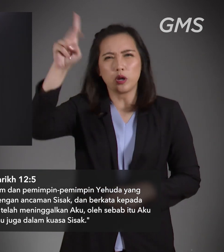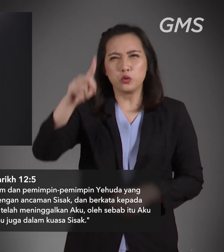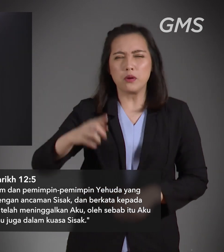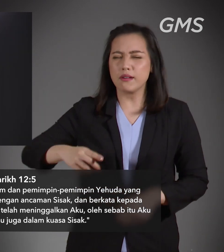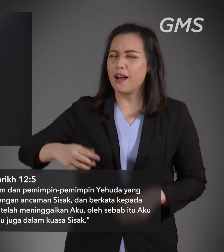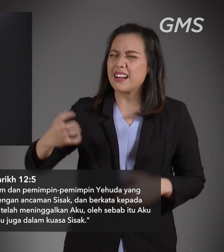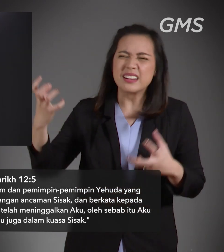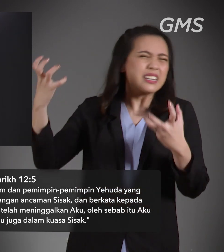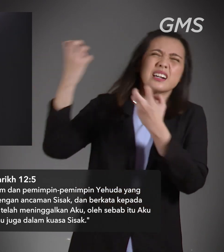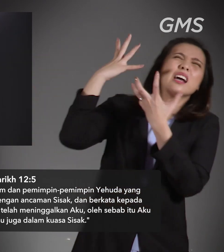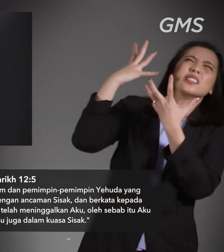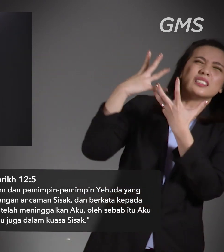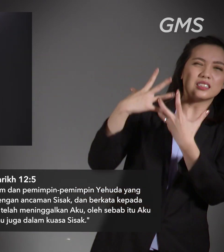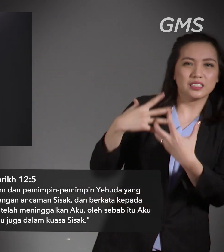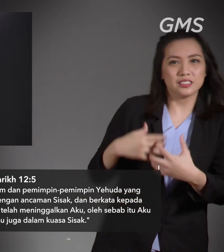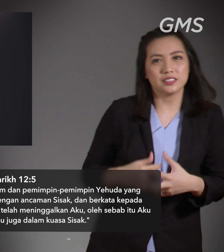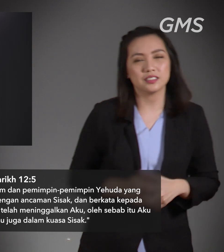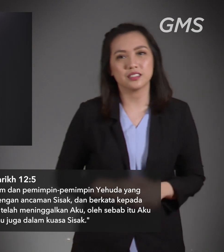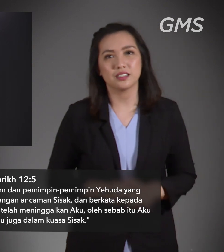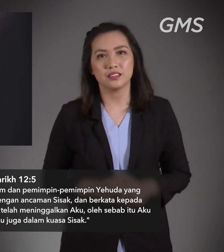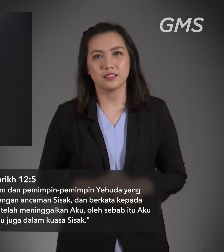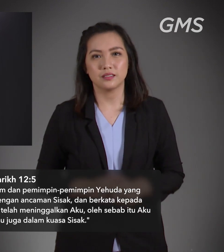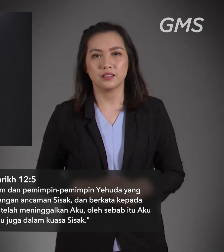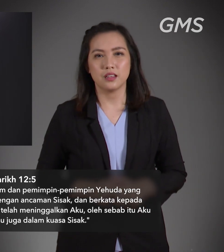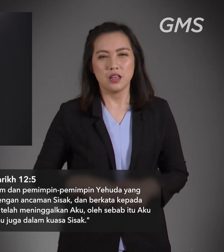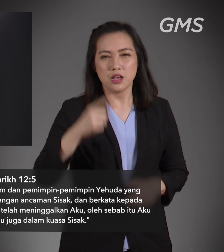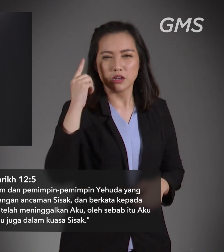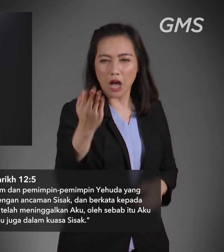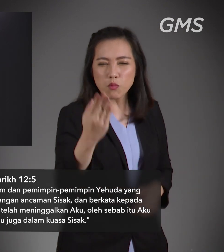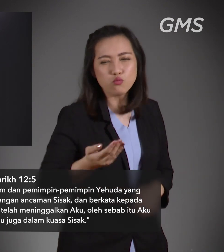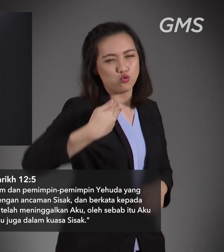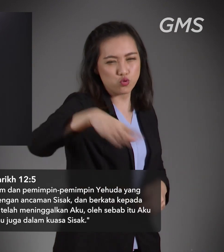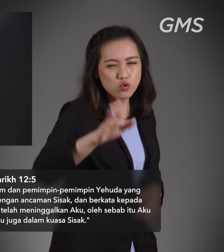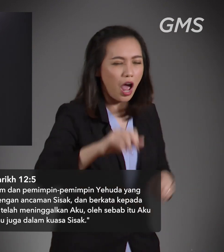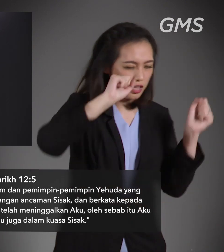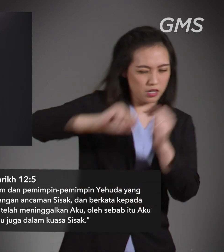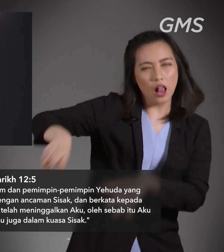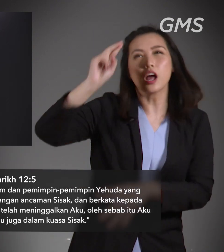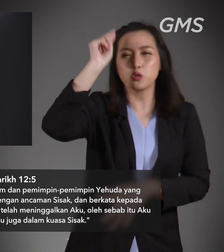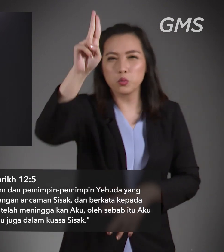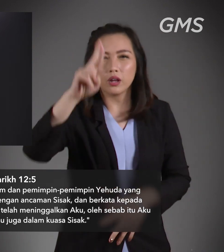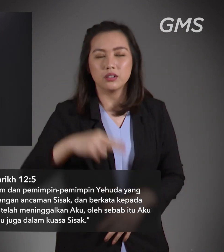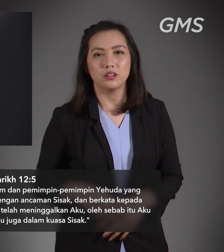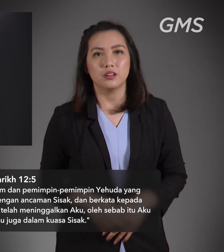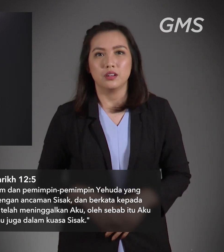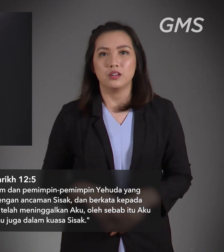You meninggalkan saya, makanya saya juga meninggalkan kamu. Dan kutinggalkan kamu dalam kuasa